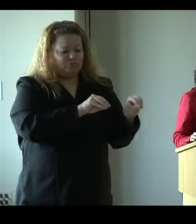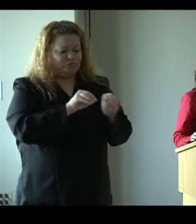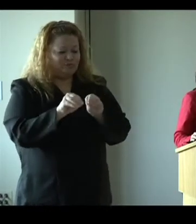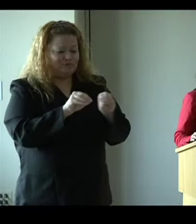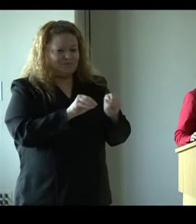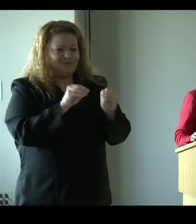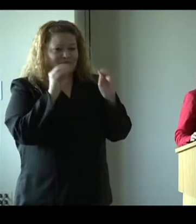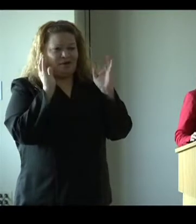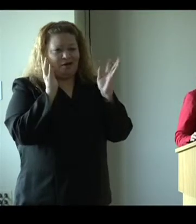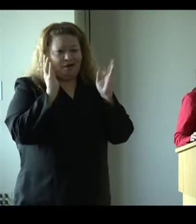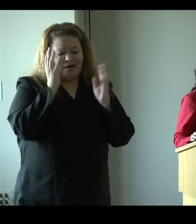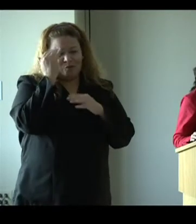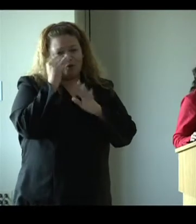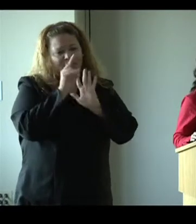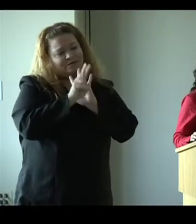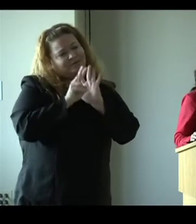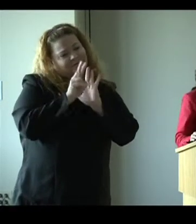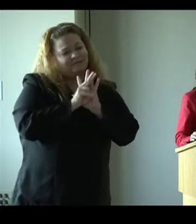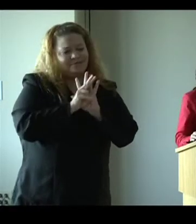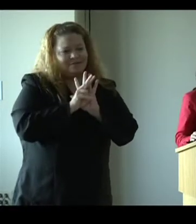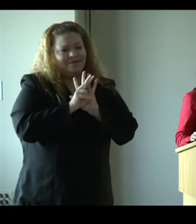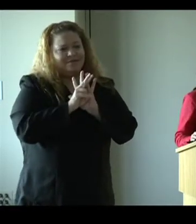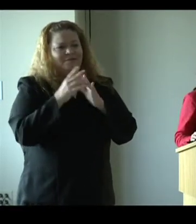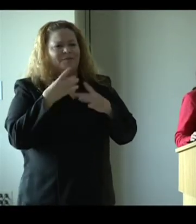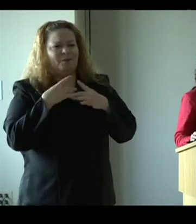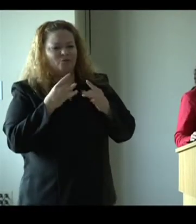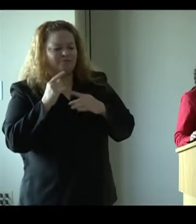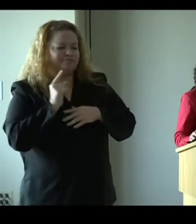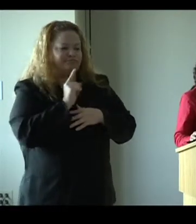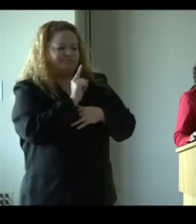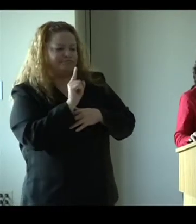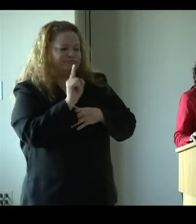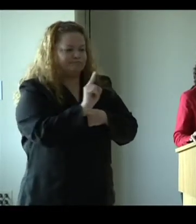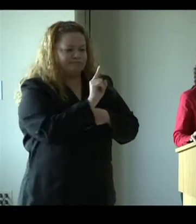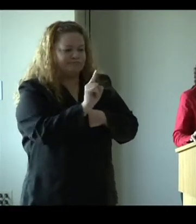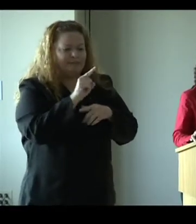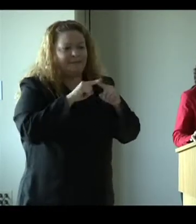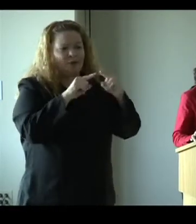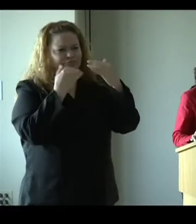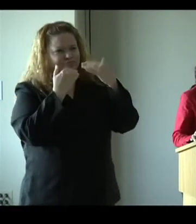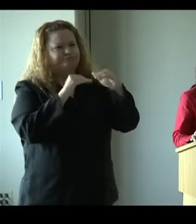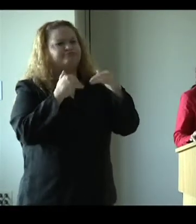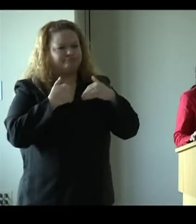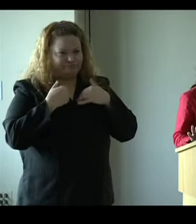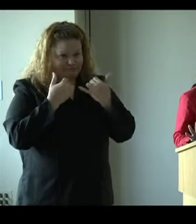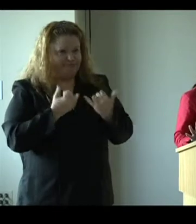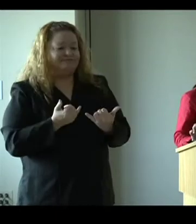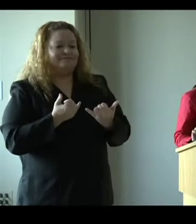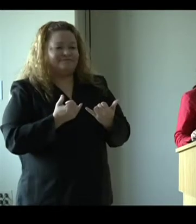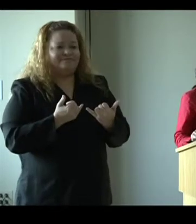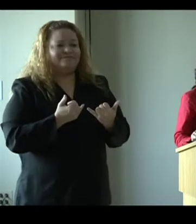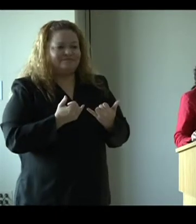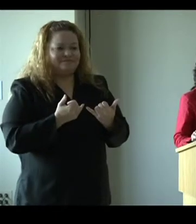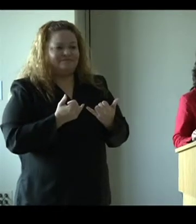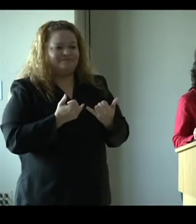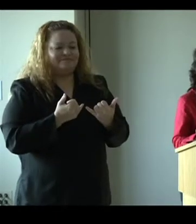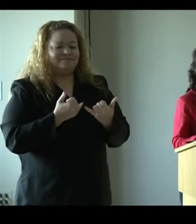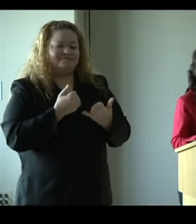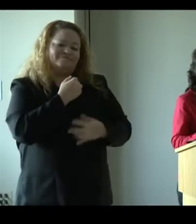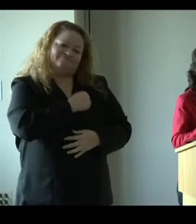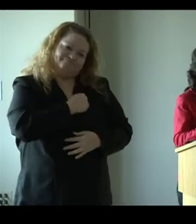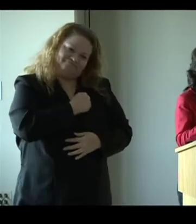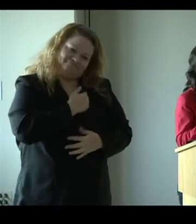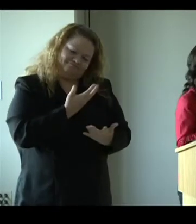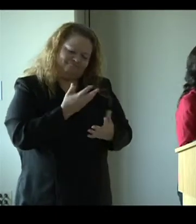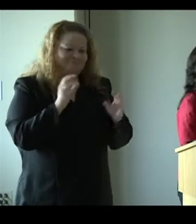porque están grabando esto a mí me gusta mucho moverme por el salón pero me tienen un poquito limitada en ese sentido así que mil disculpas por